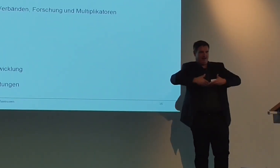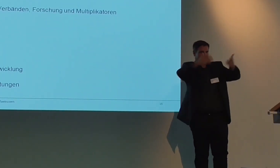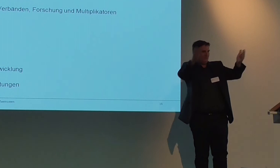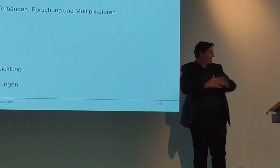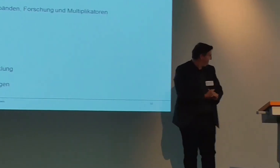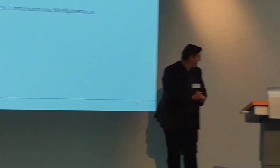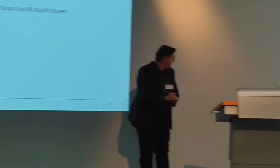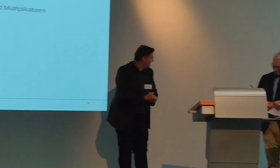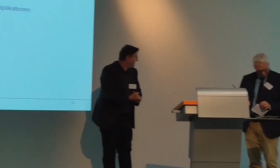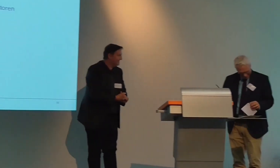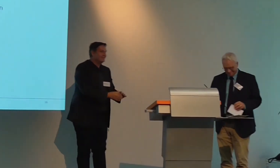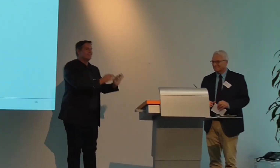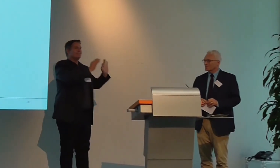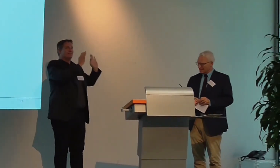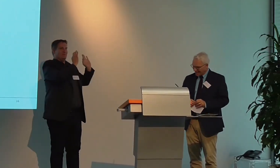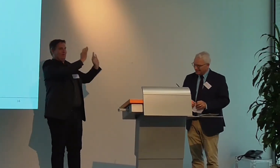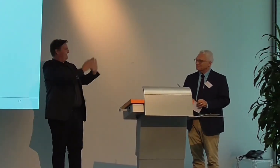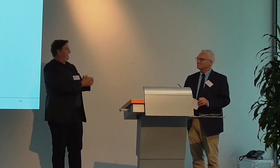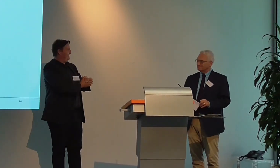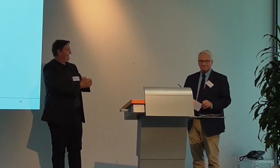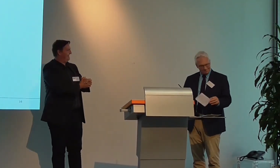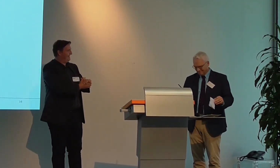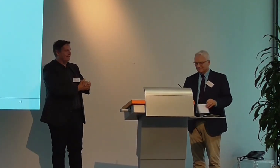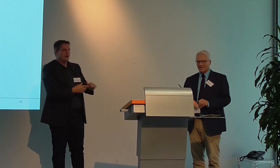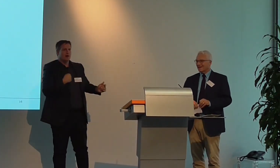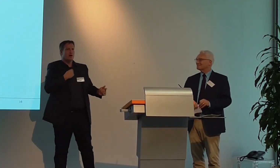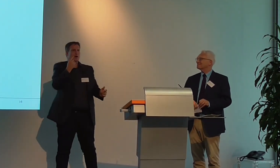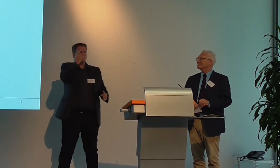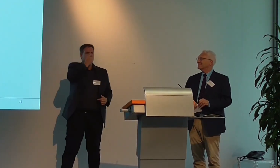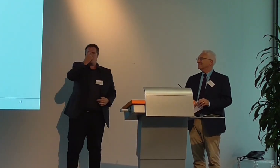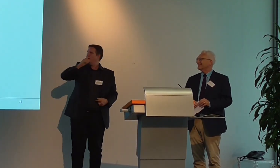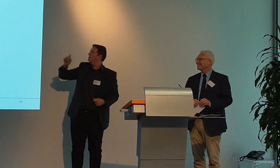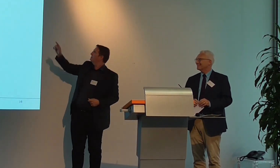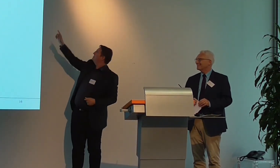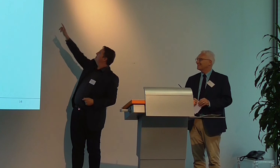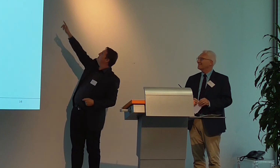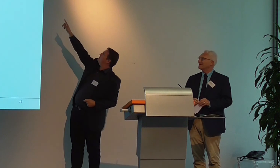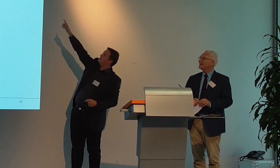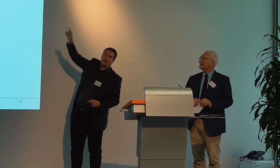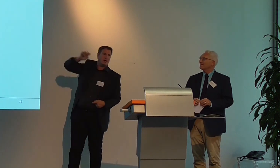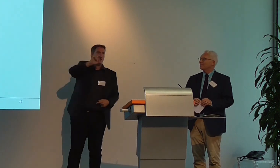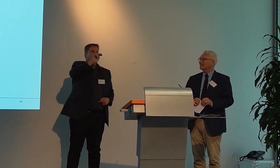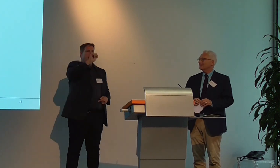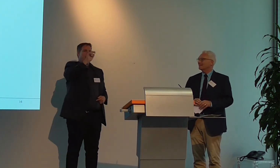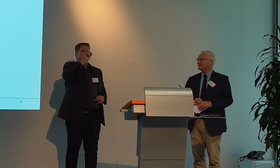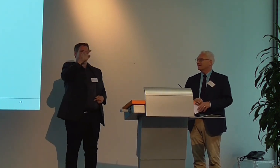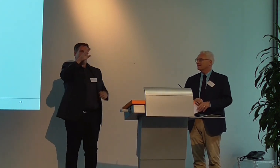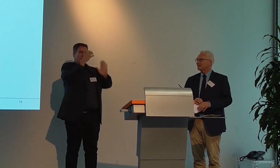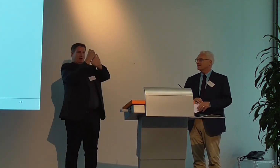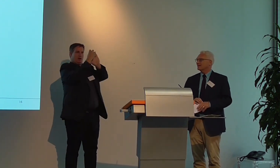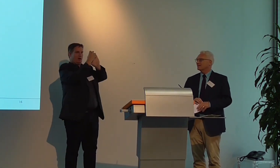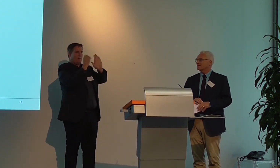haben wir da laden wir Sie herzlich zu ein, auch darüber zu berichten und einen Film zu